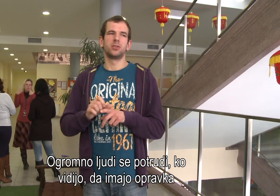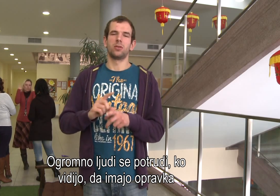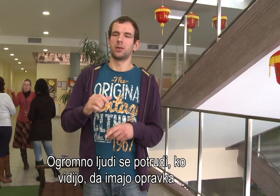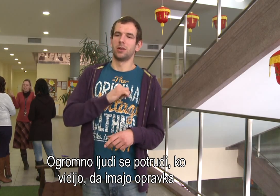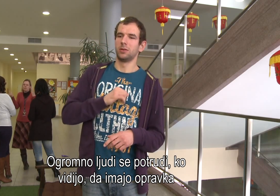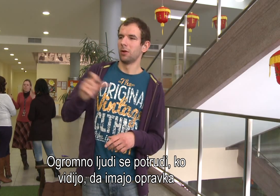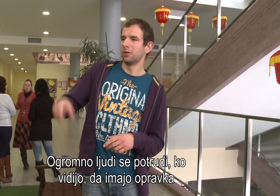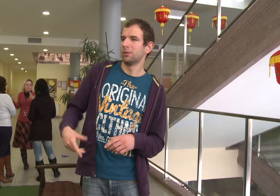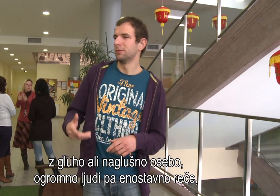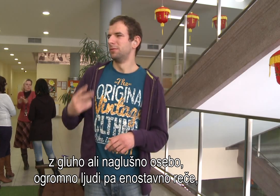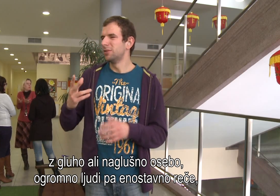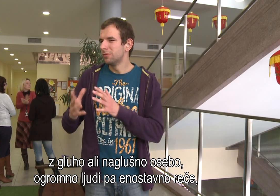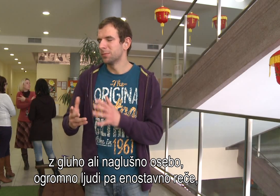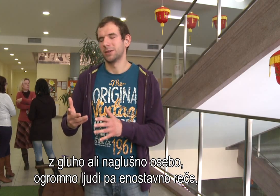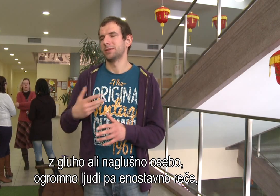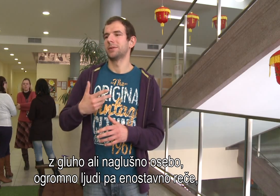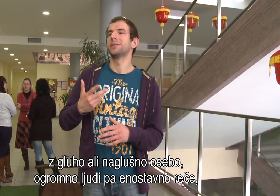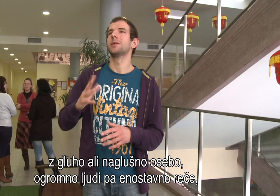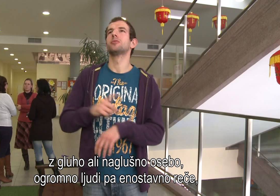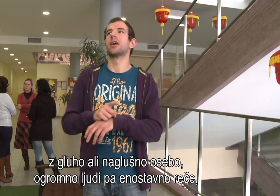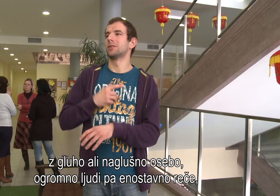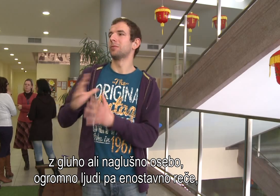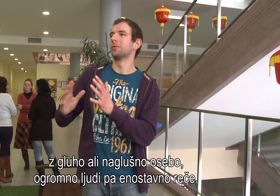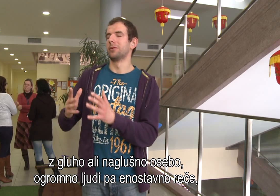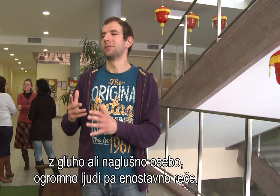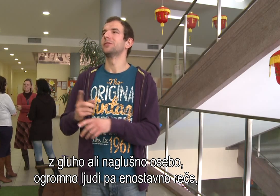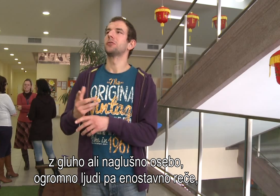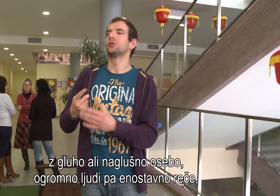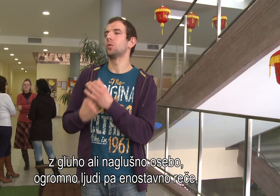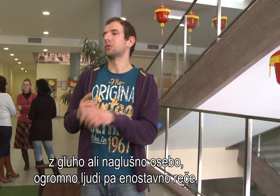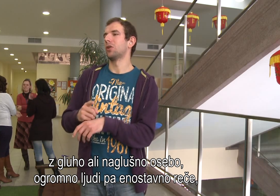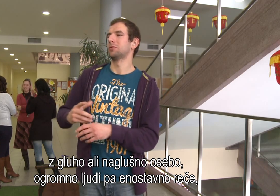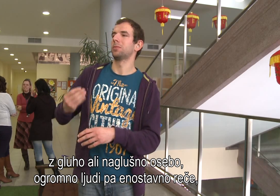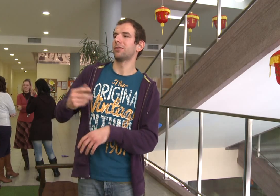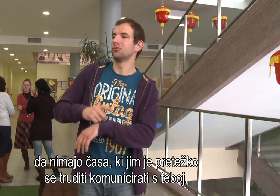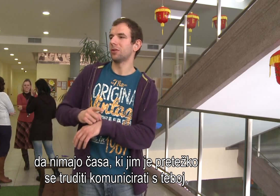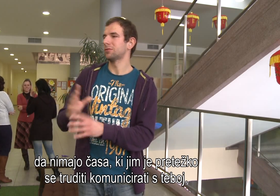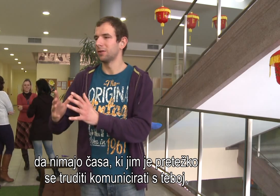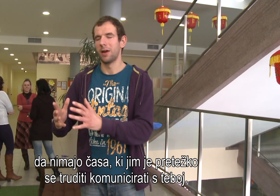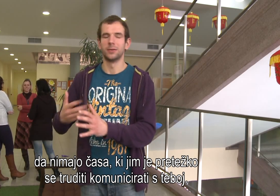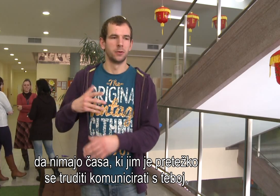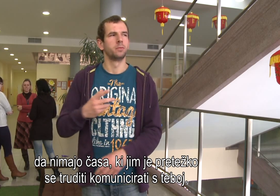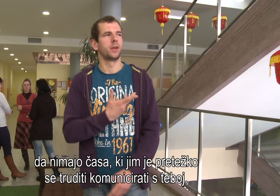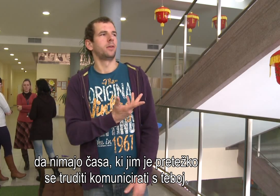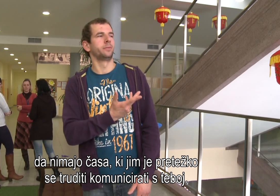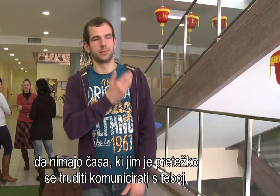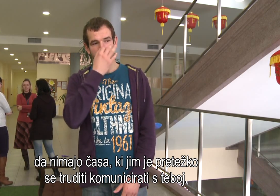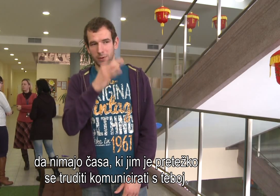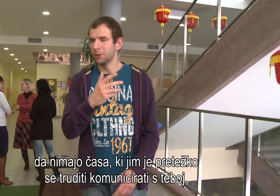da imajo opravka z naglušno osebo, ogromno ljudi pa je, ki enostavno rečejo, nimam časa in pretežko mi je to